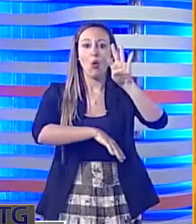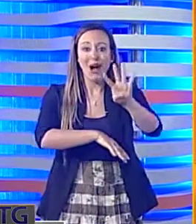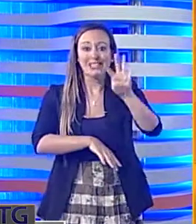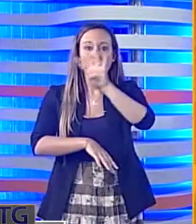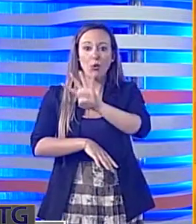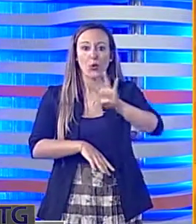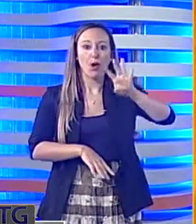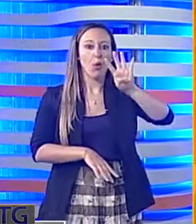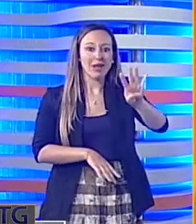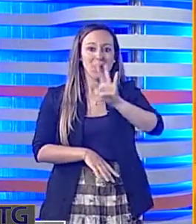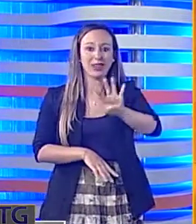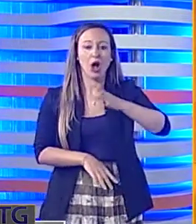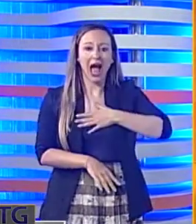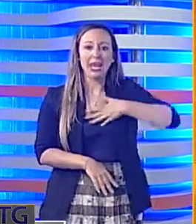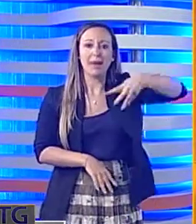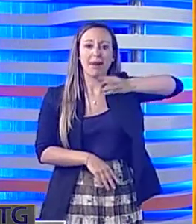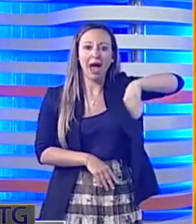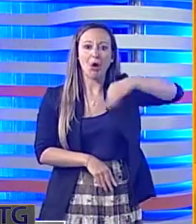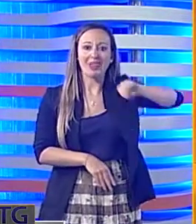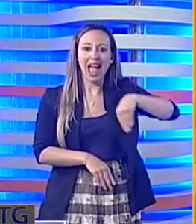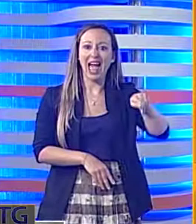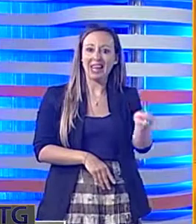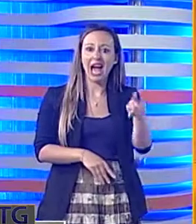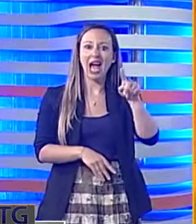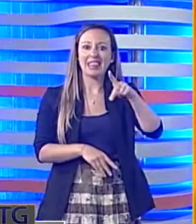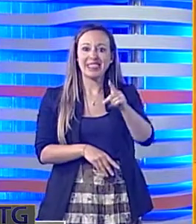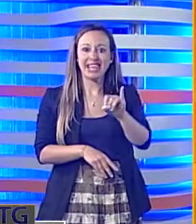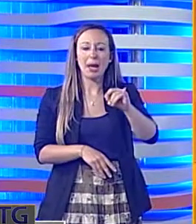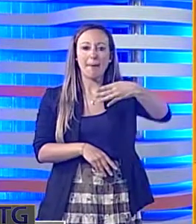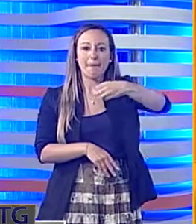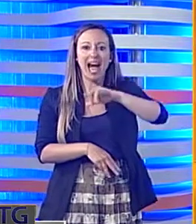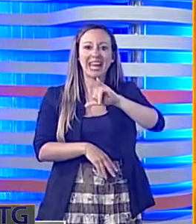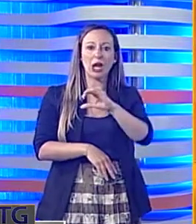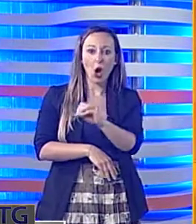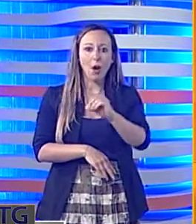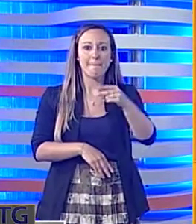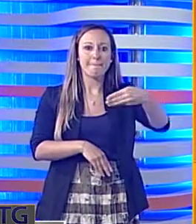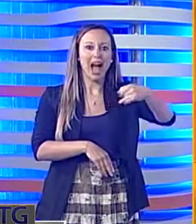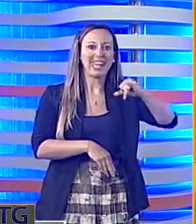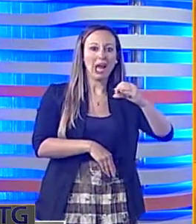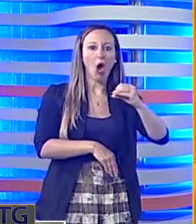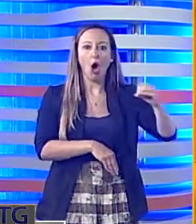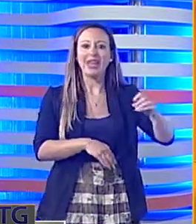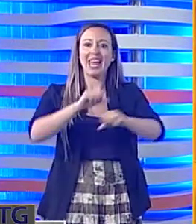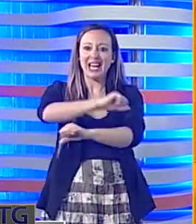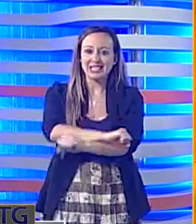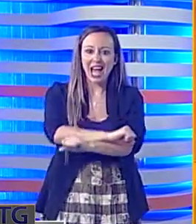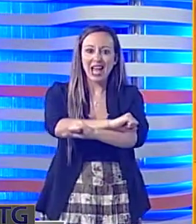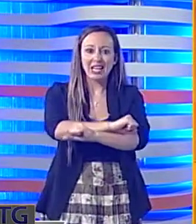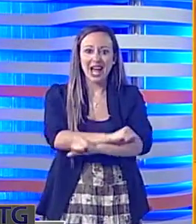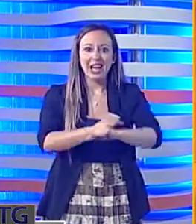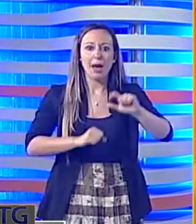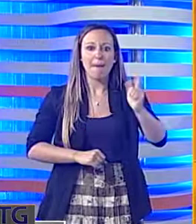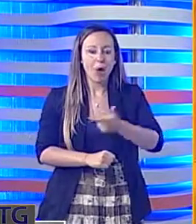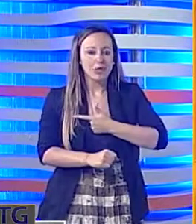Torniamo invece a parlare di cronaca, parliamo adesso di banconote false. Un 44enne napoletano, Mario Di Maio, è